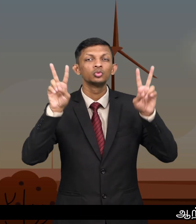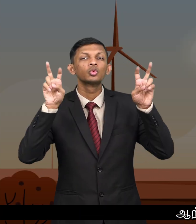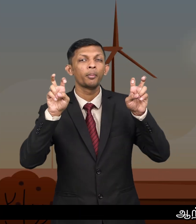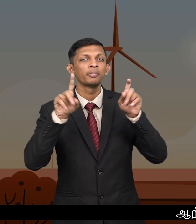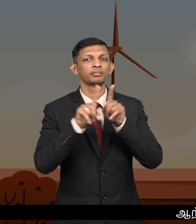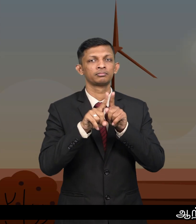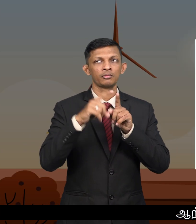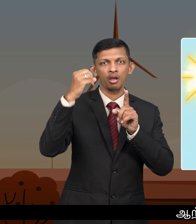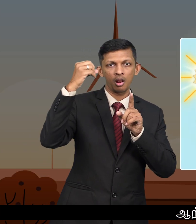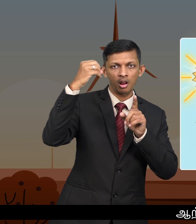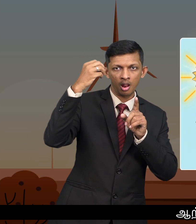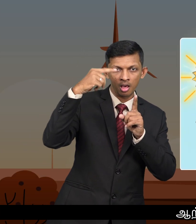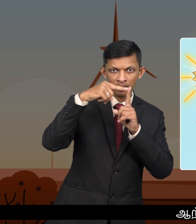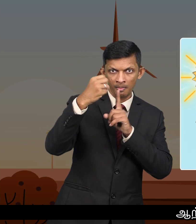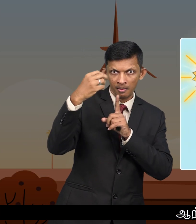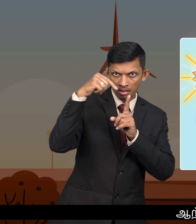ஆற்றல் மாற்றம்.